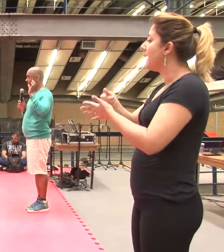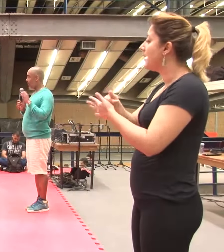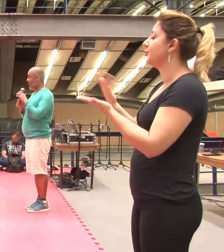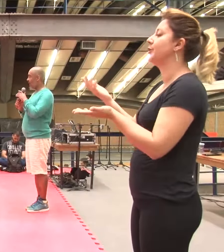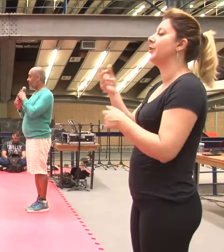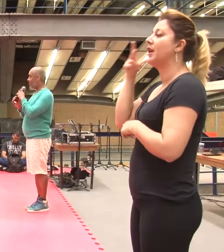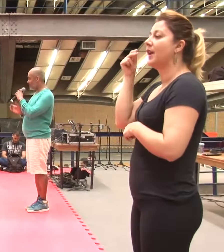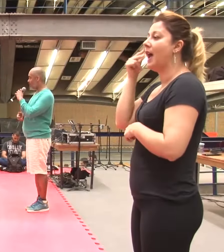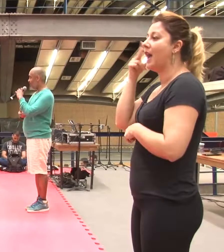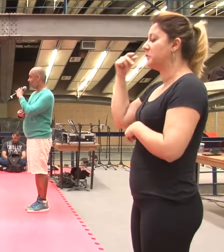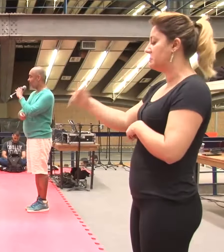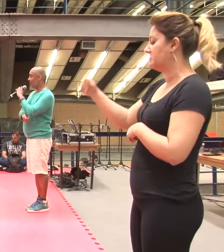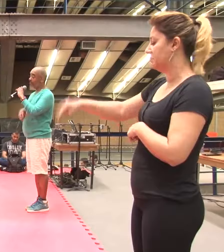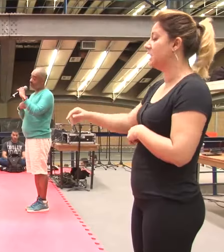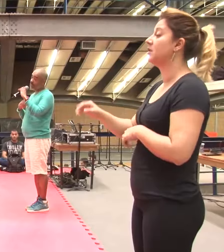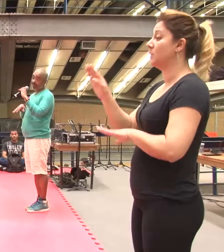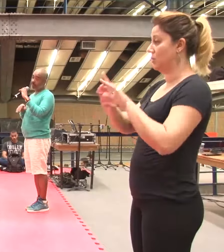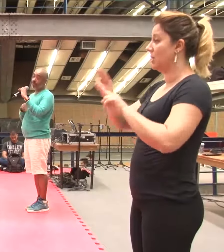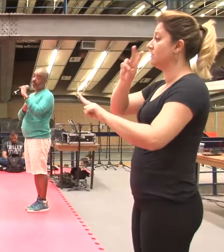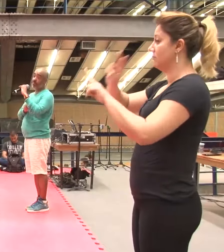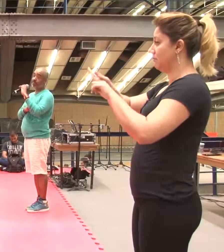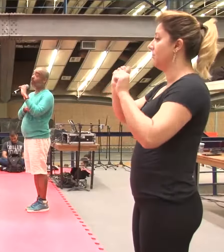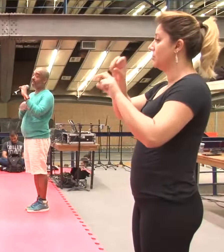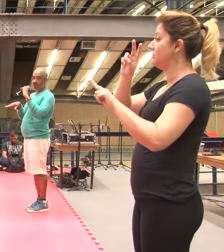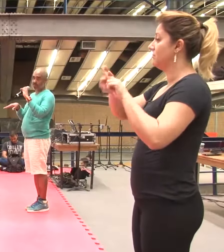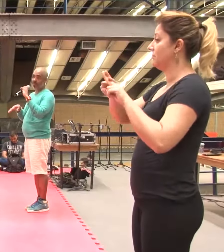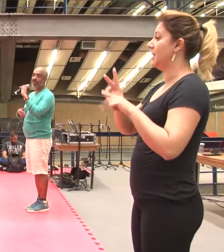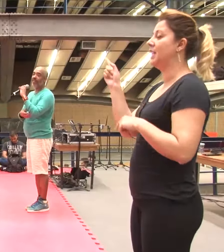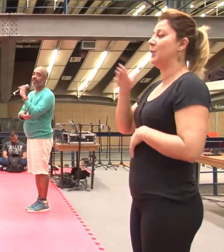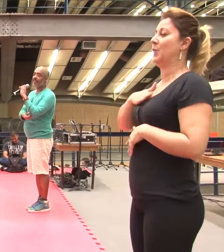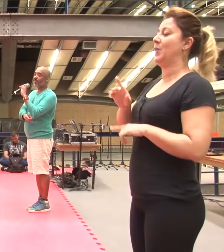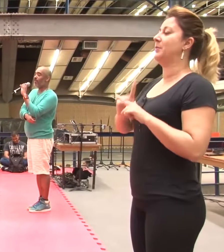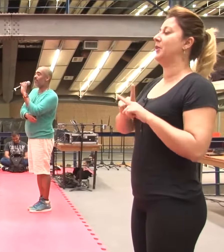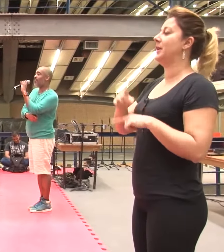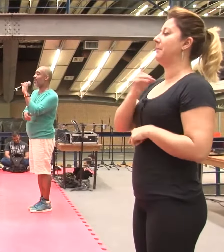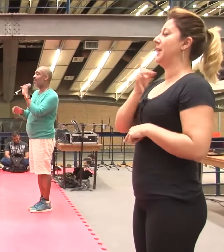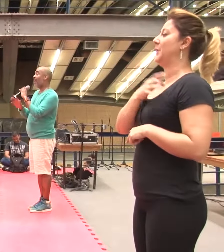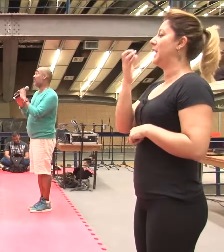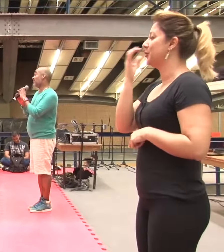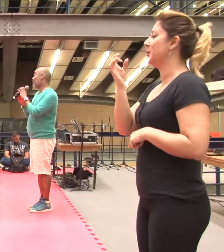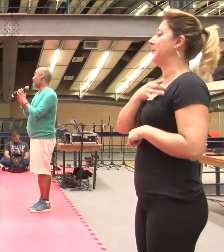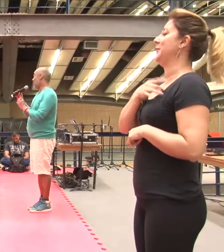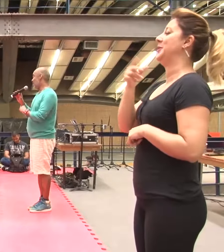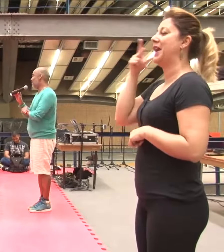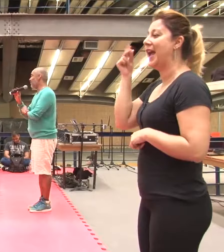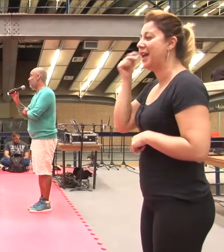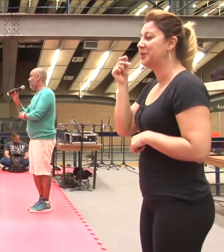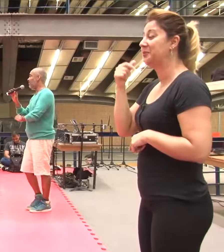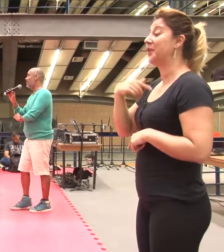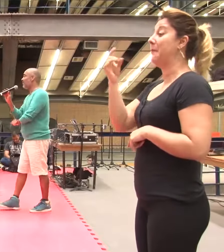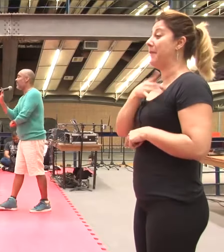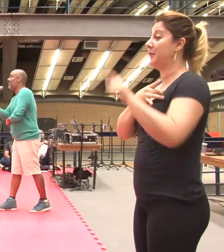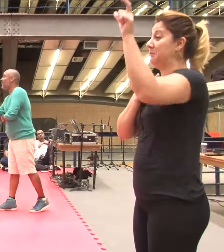bichos, cuidado, você pode ser preso. Eu não tenho, porque eu tenho corpo preso de qualquer coisa. Entendeu? Que não seja. Aliás, eu tenho medo de humano,